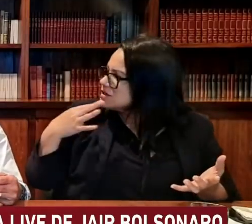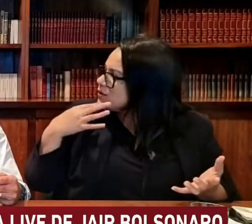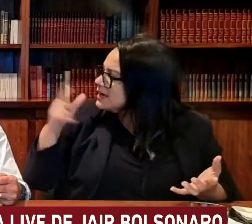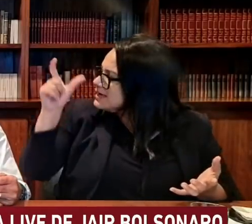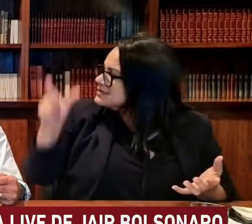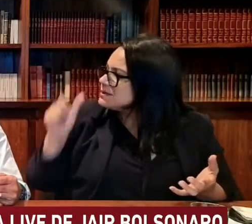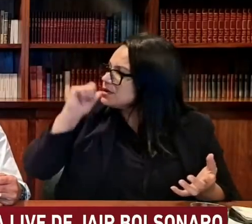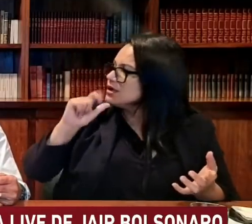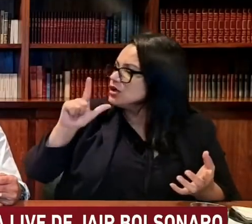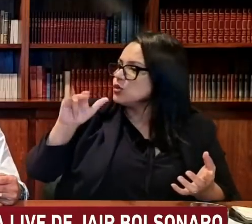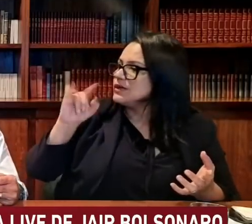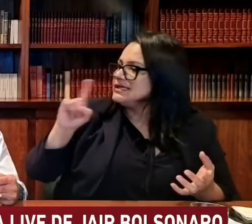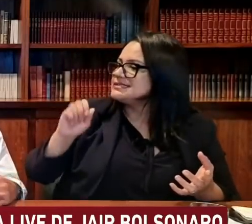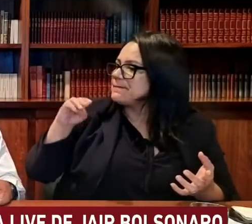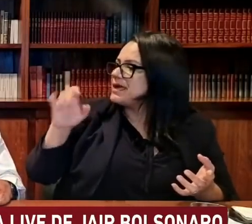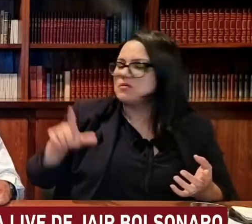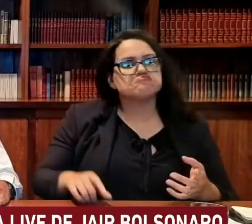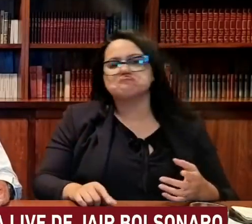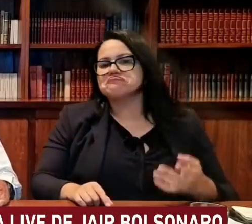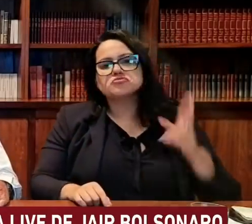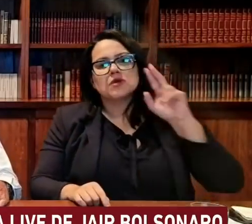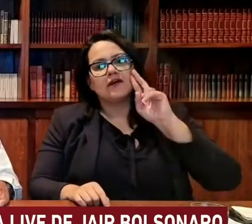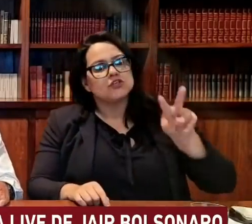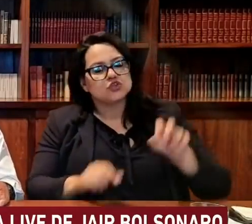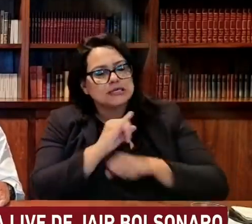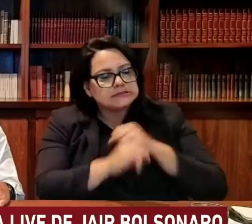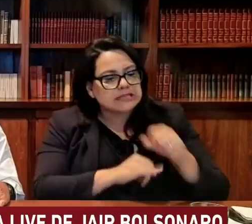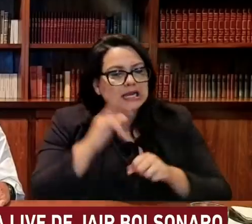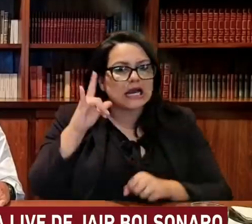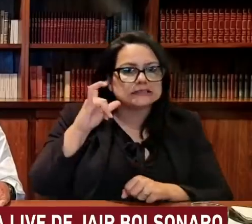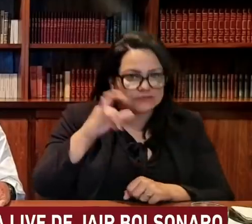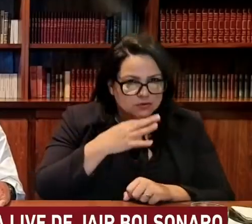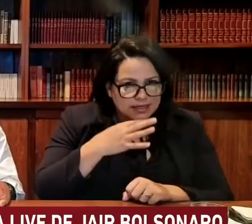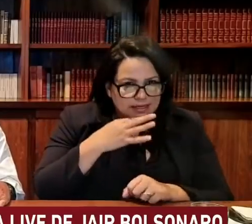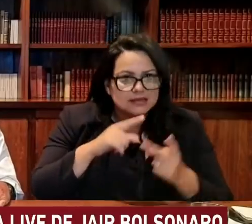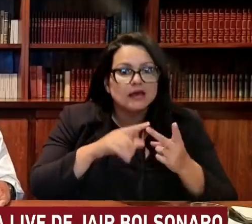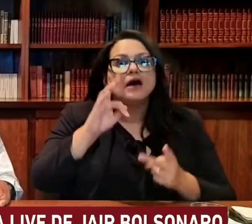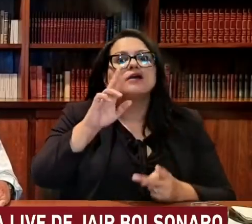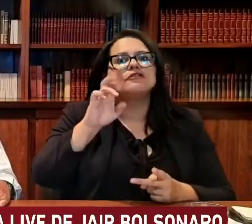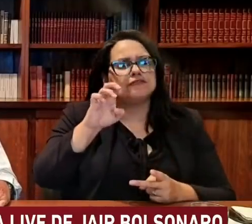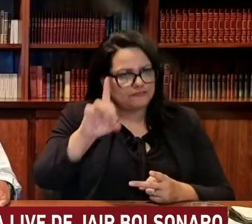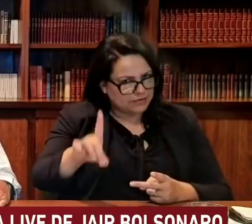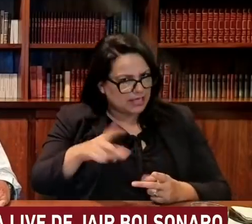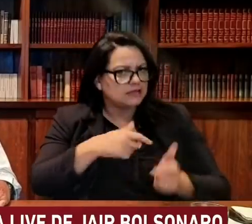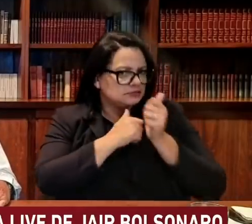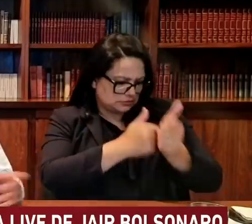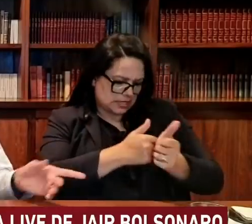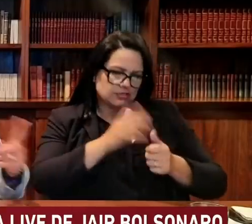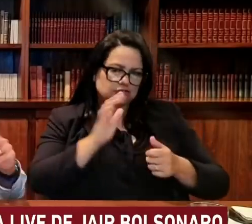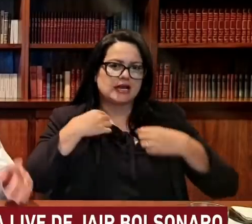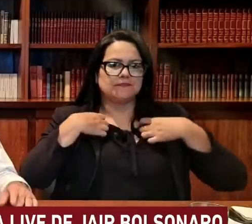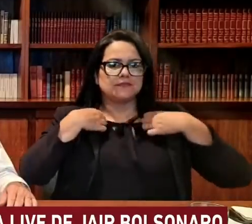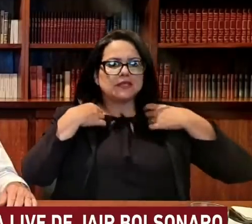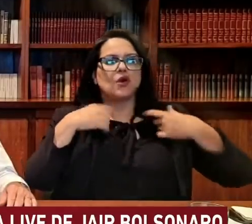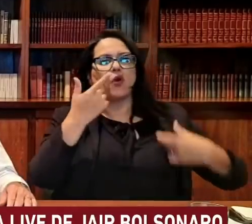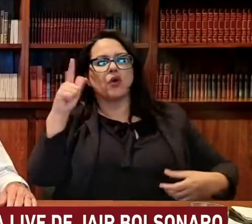Mel? Não, somente pelo Instagram mesmo. Tá. A gente, e o Fred Costa, conhecia pessoalmente? Já. A gente segue e tudo mais. Mais alguém que mexia